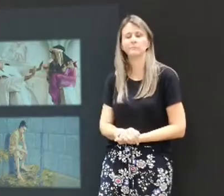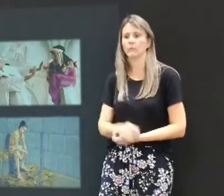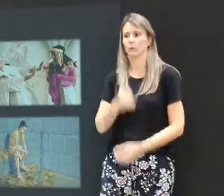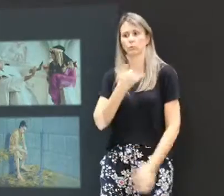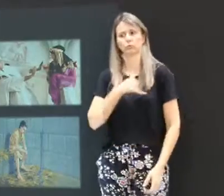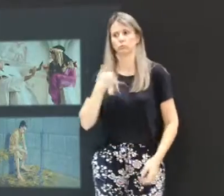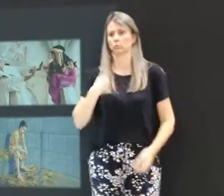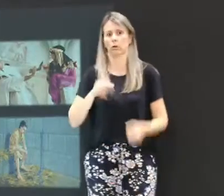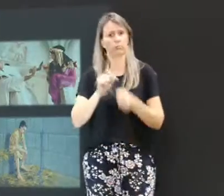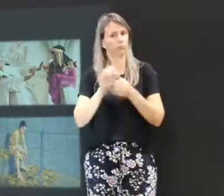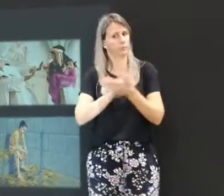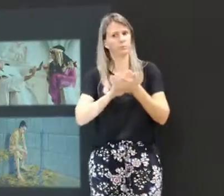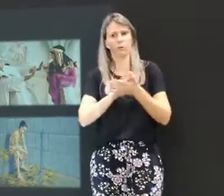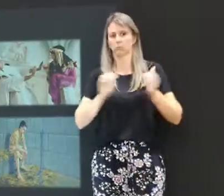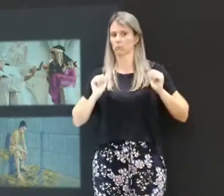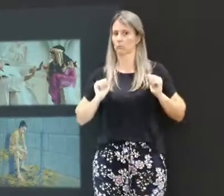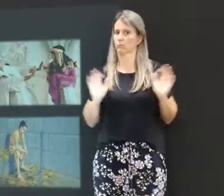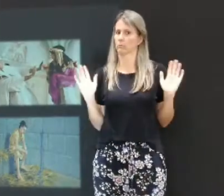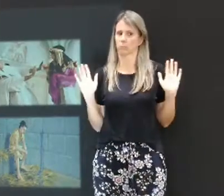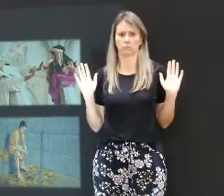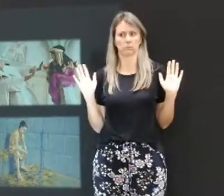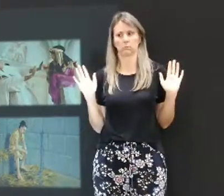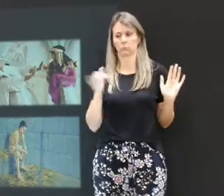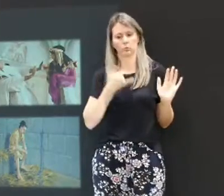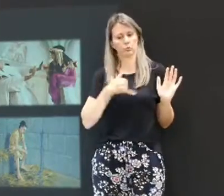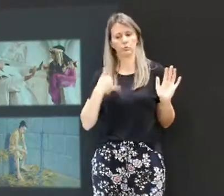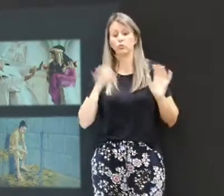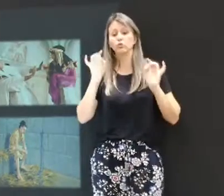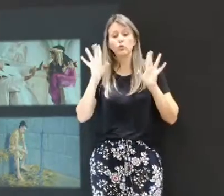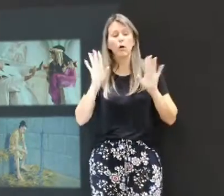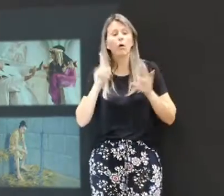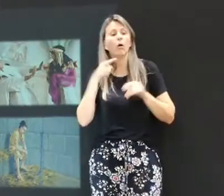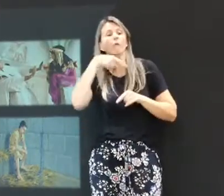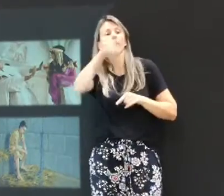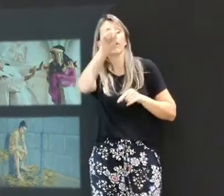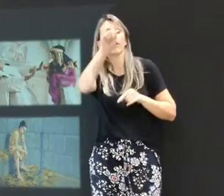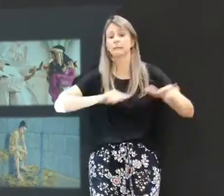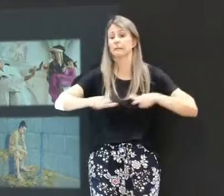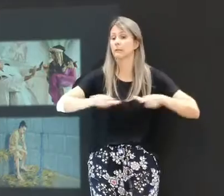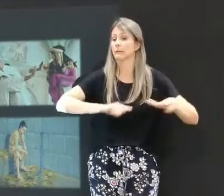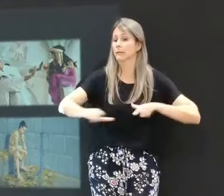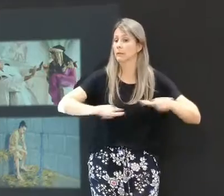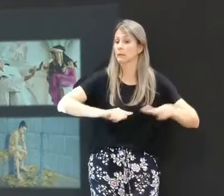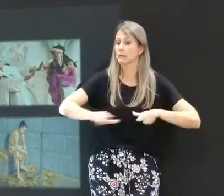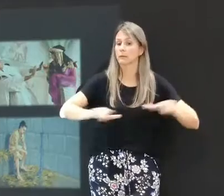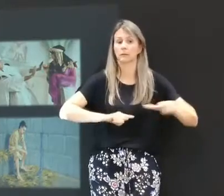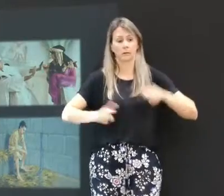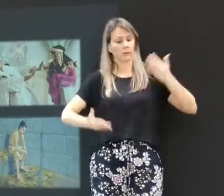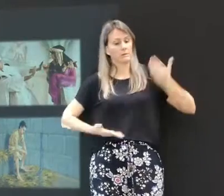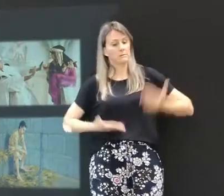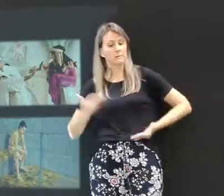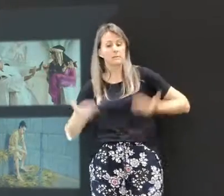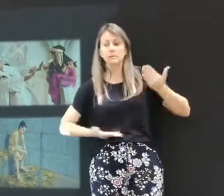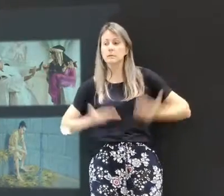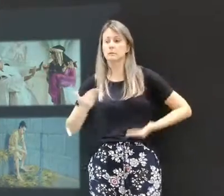Potifar. José não tinha nada de culpa, não. Ele ficava lá, só ia, foi servir, trabalhava